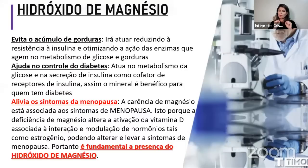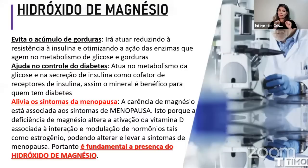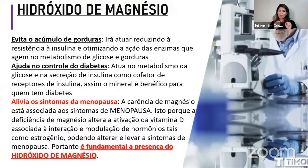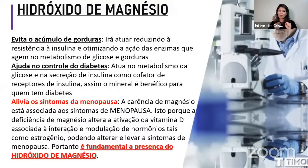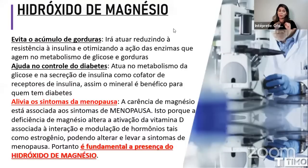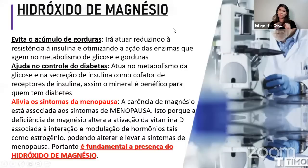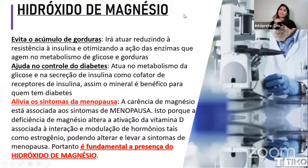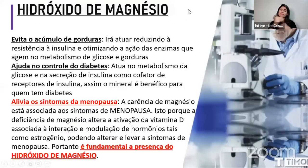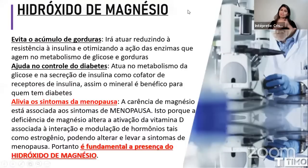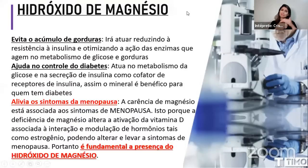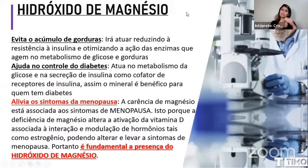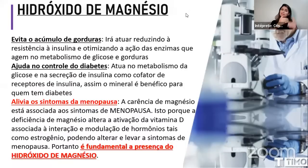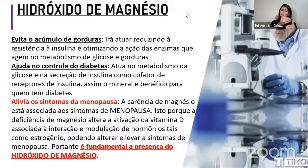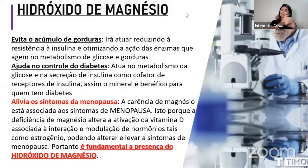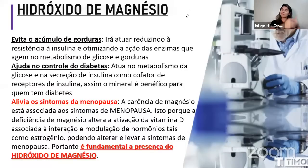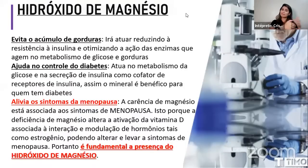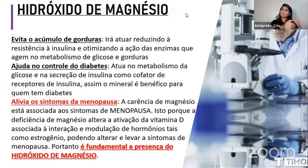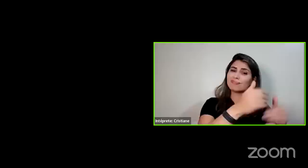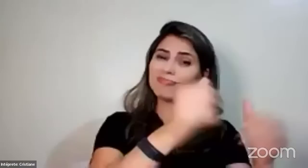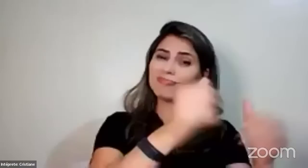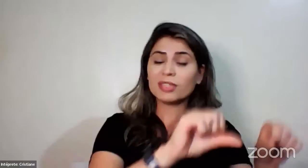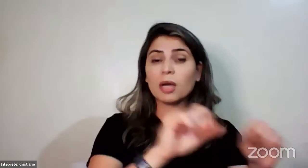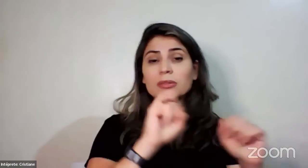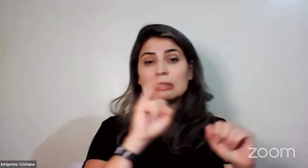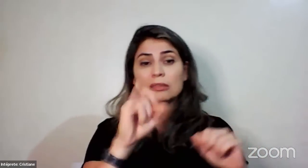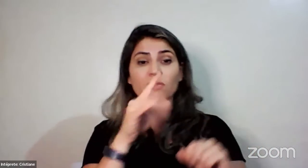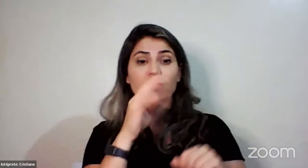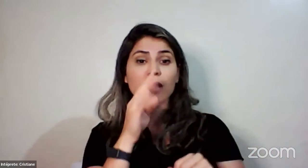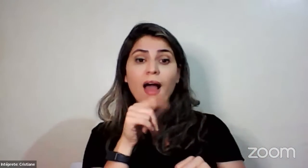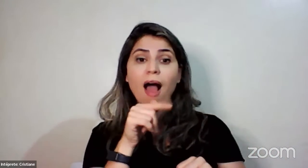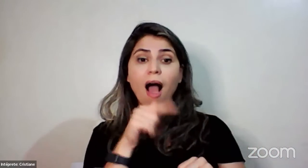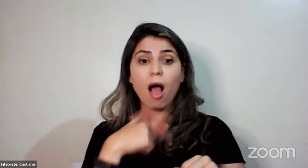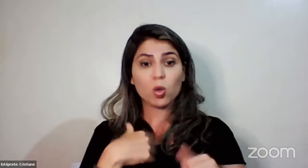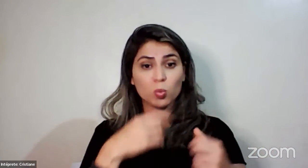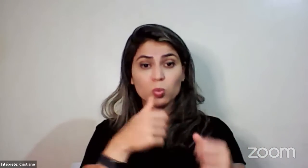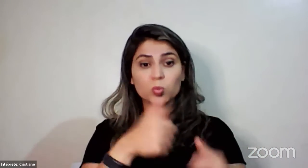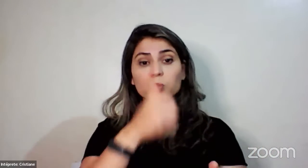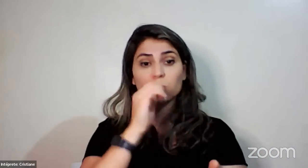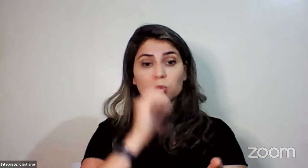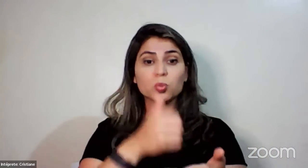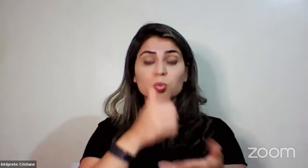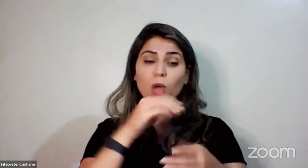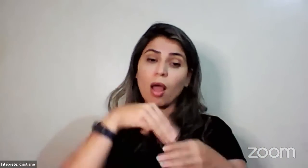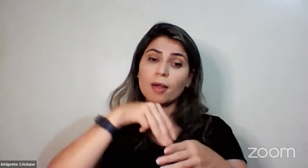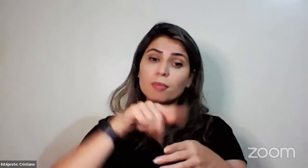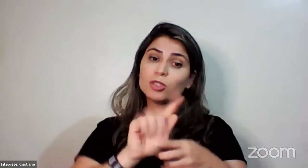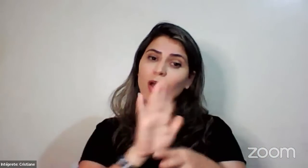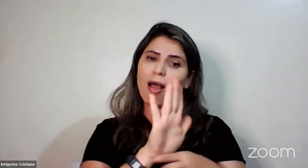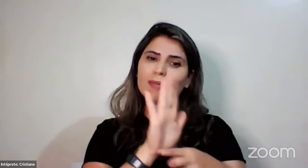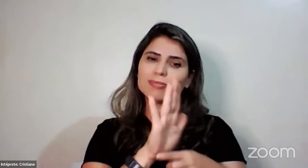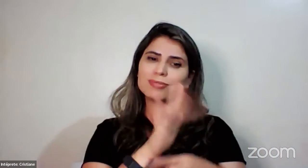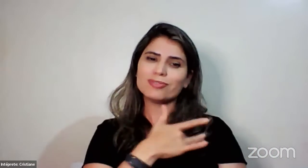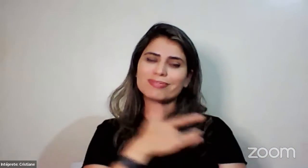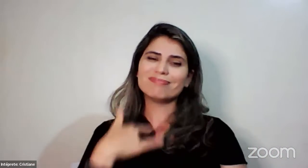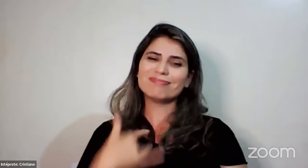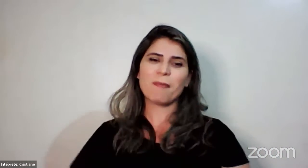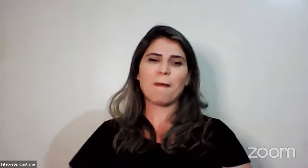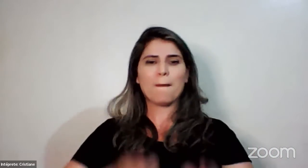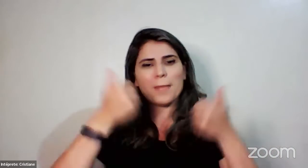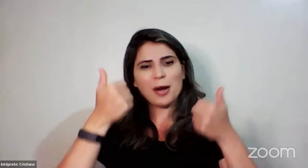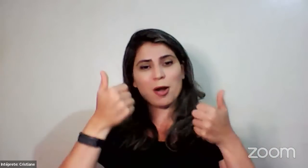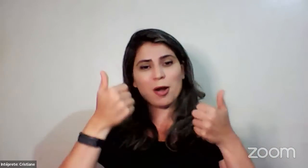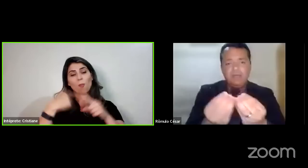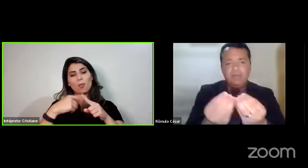Então, é fundamental para que você tenha saúde e qualidade de vida, você ter o magnésio.